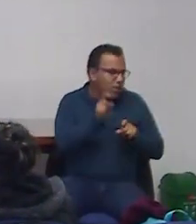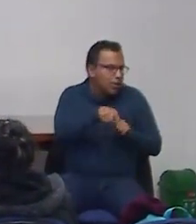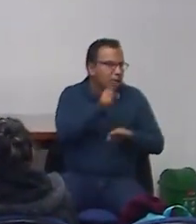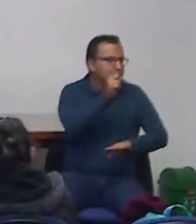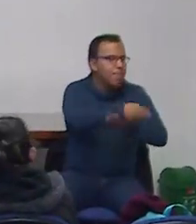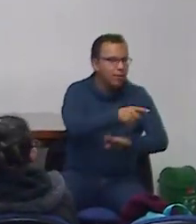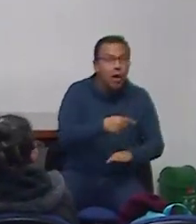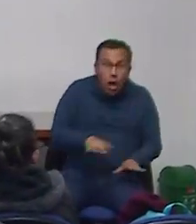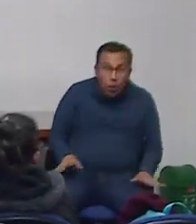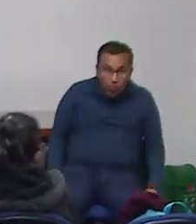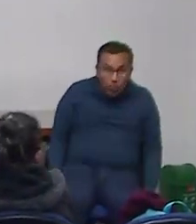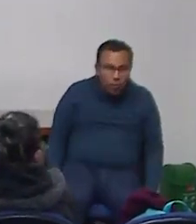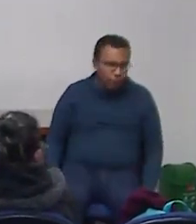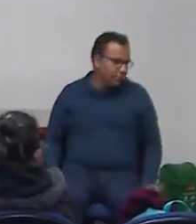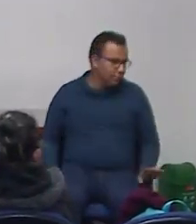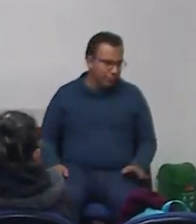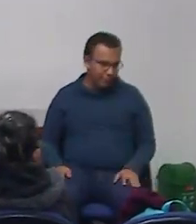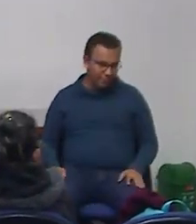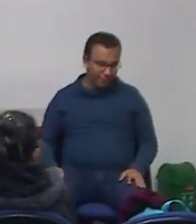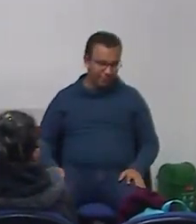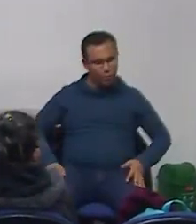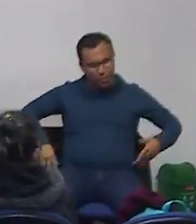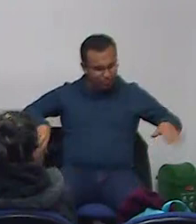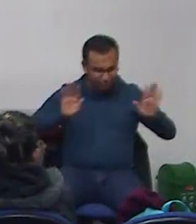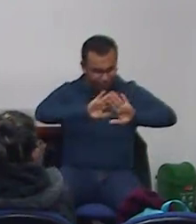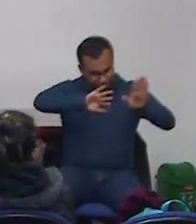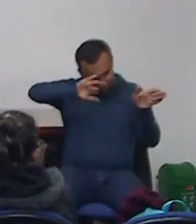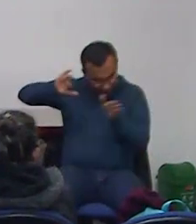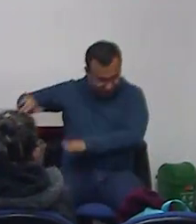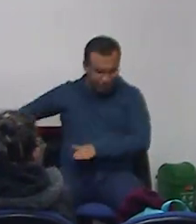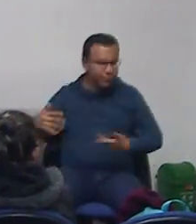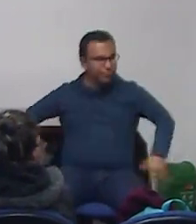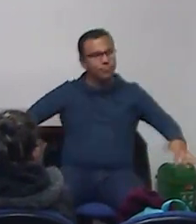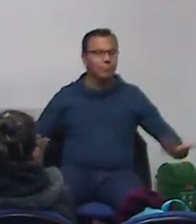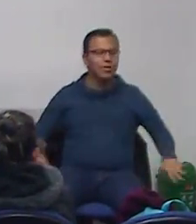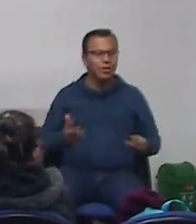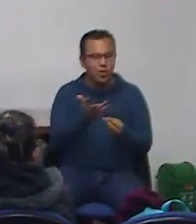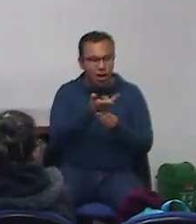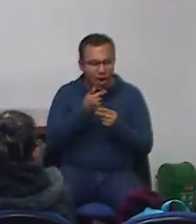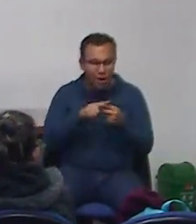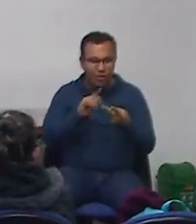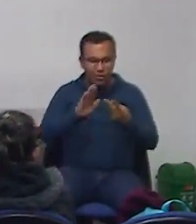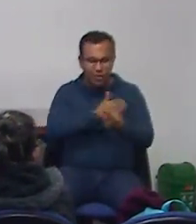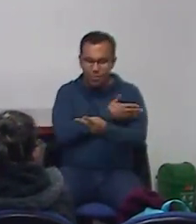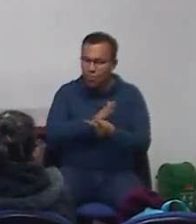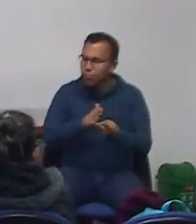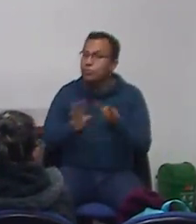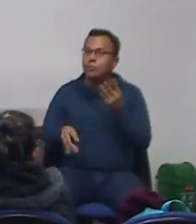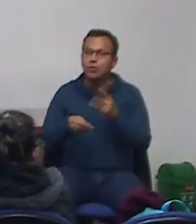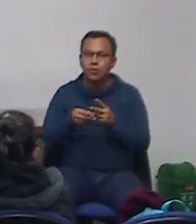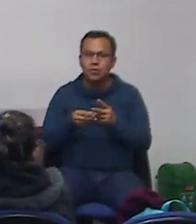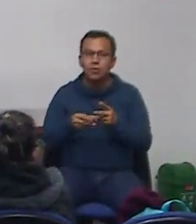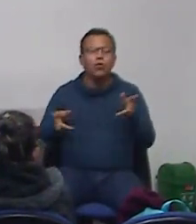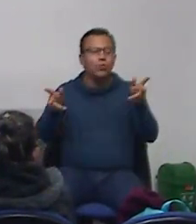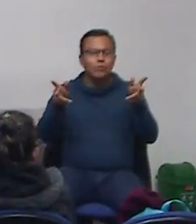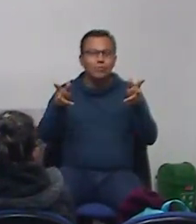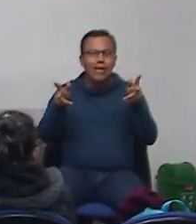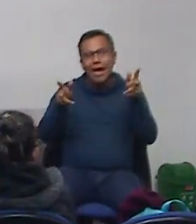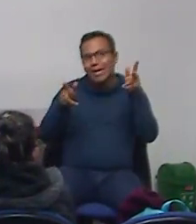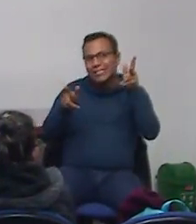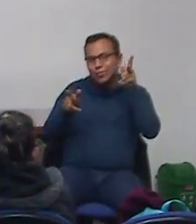ritmo de sonido de música eh de arte de qué más de